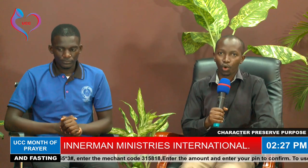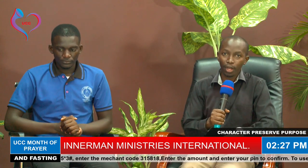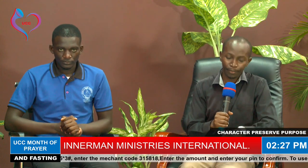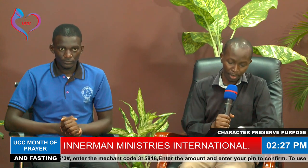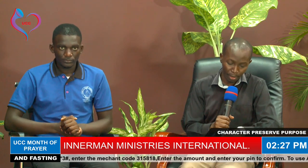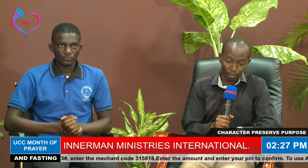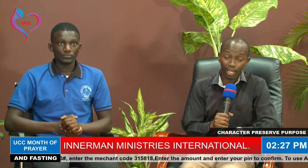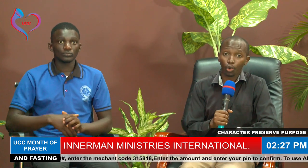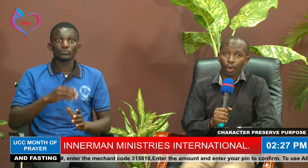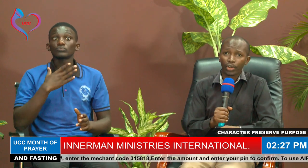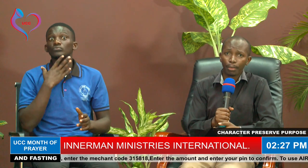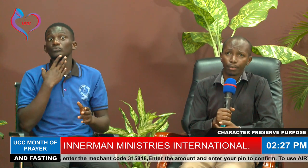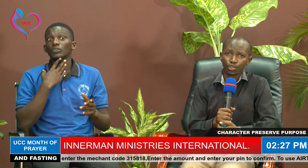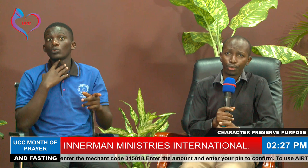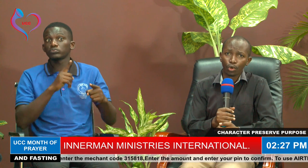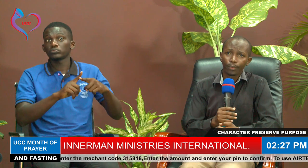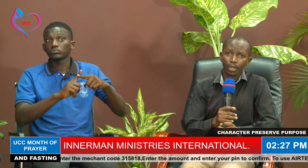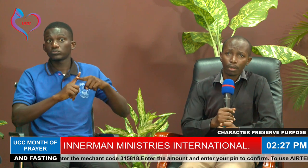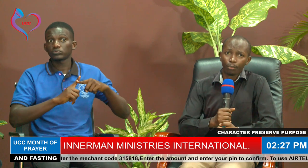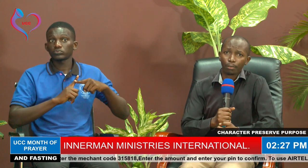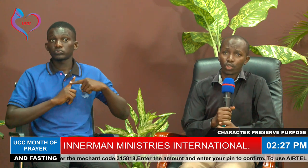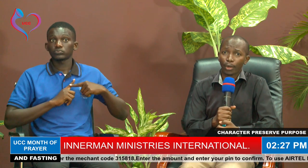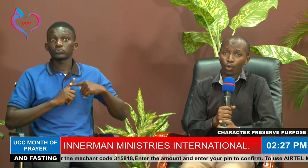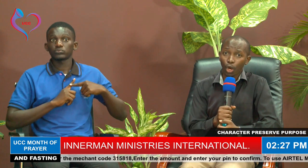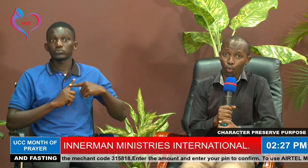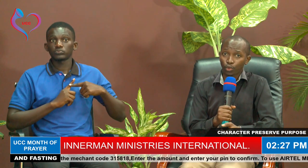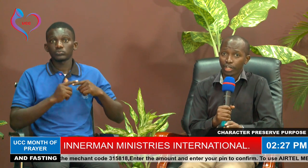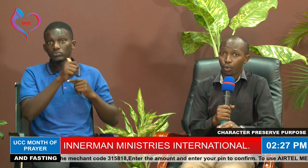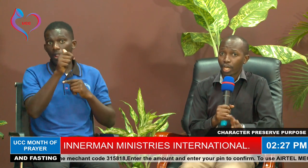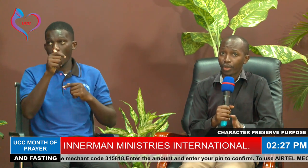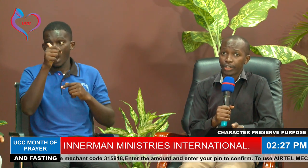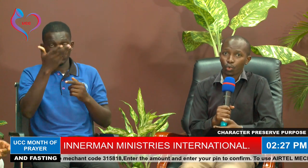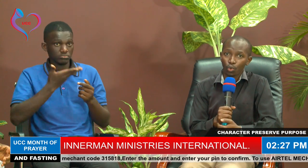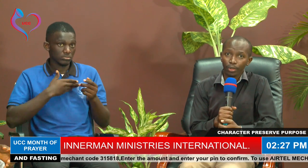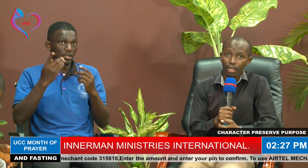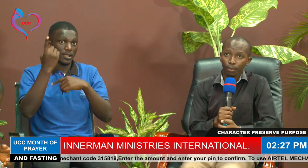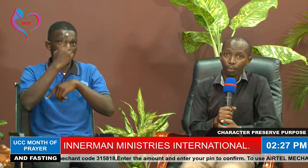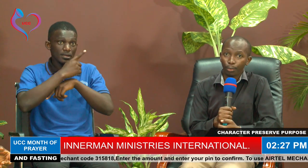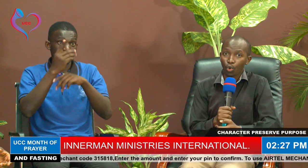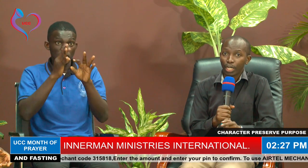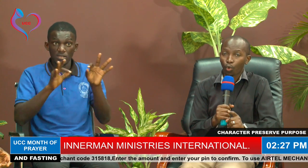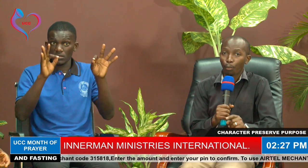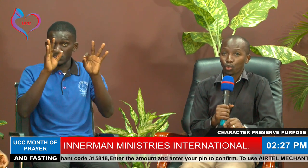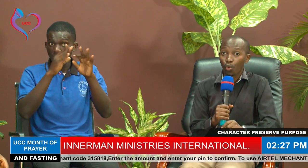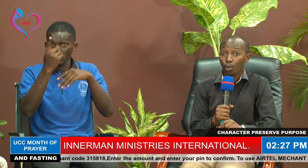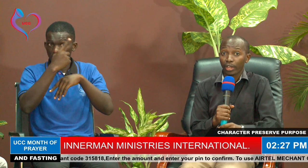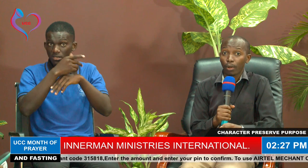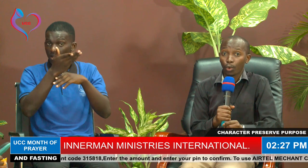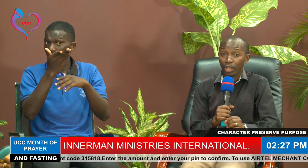okulokoka ugenda kubanga oddamu ebibuuzo bino. Buli muntu aba n'olunaku lwe, twogedde ku nnaku ennyo enkulu, mulimu n'olunaku omuntu